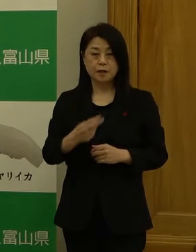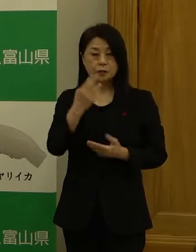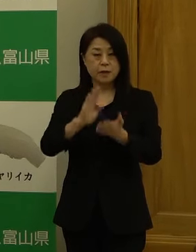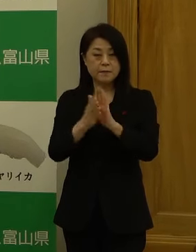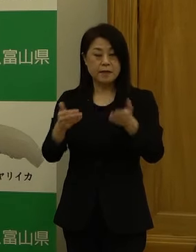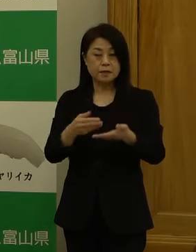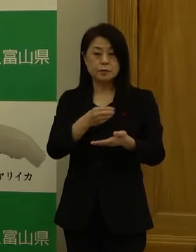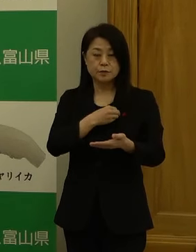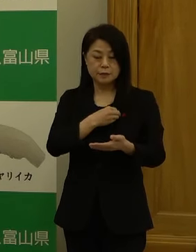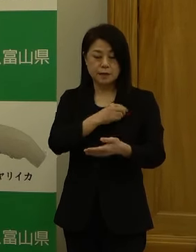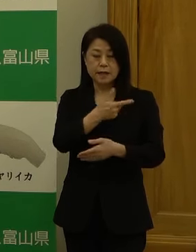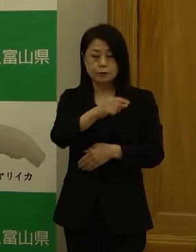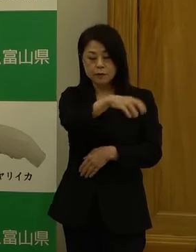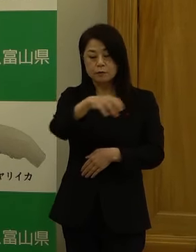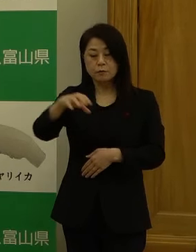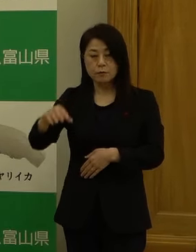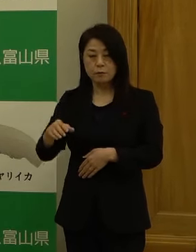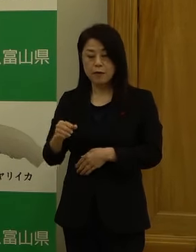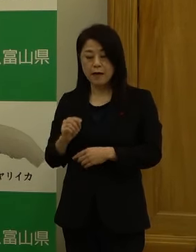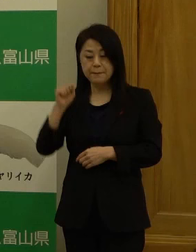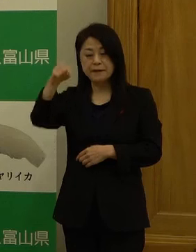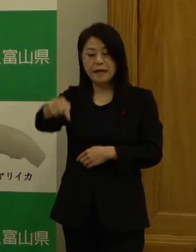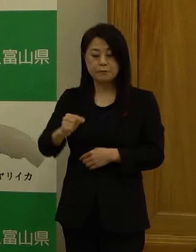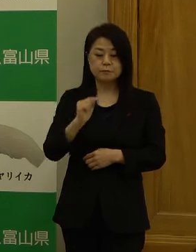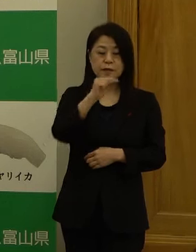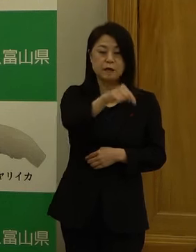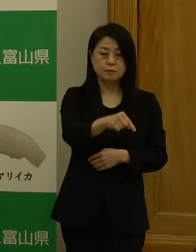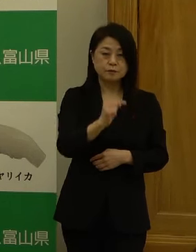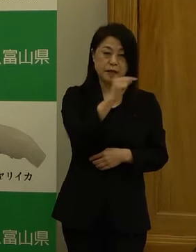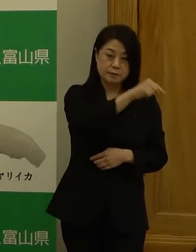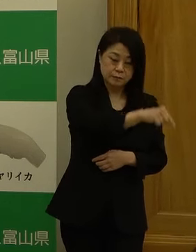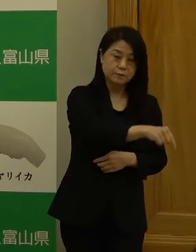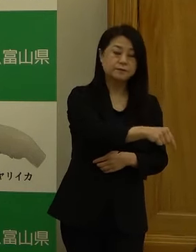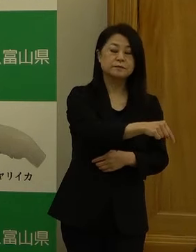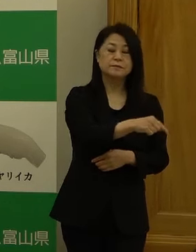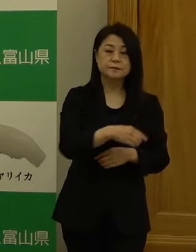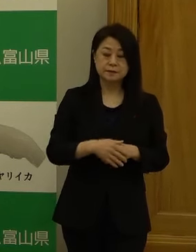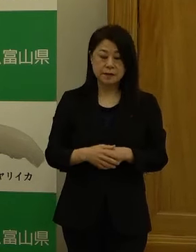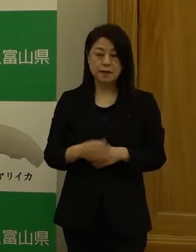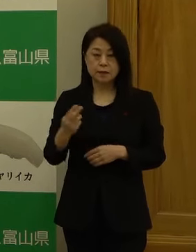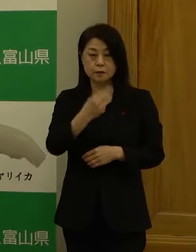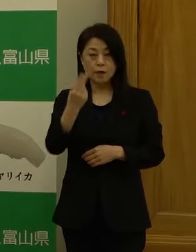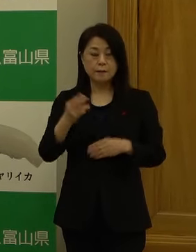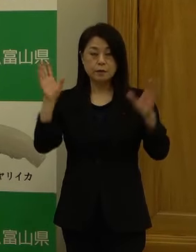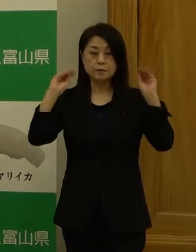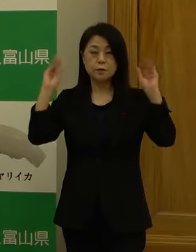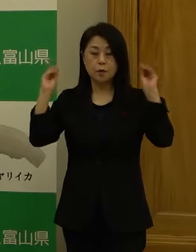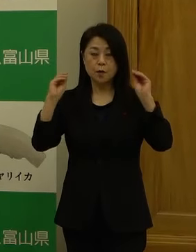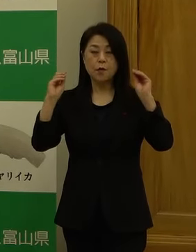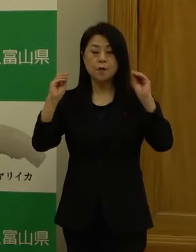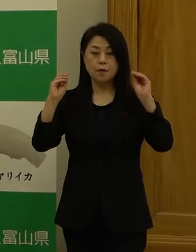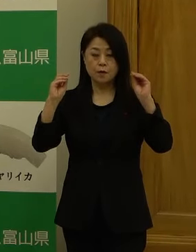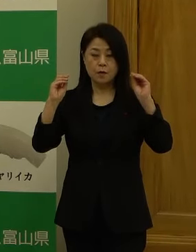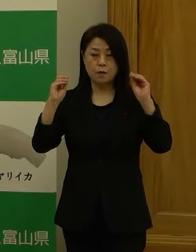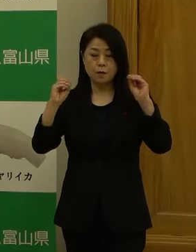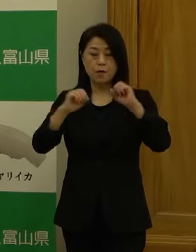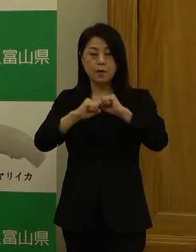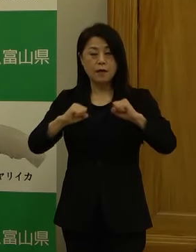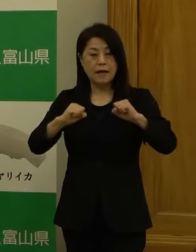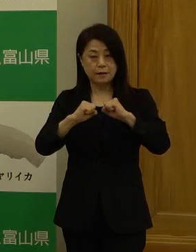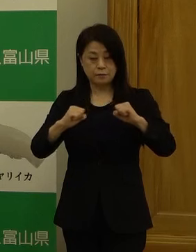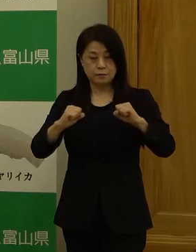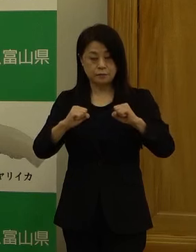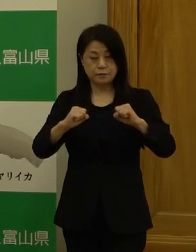職員がいろんなところへ、ダイブ、伺って、あるいは飛び込んで、富山の情報をダイブ、これ